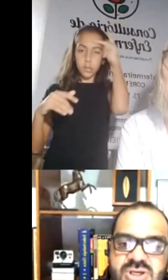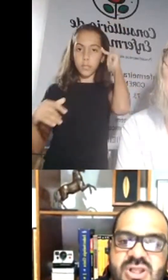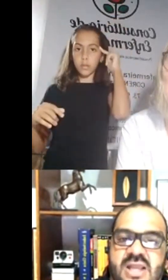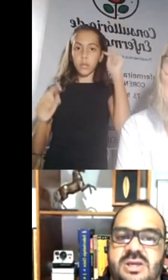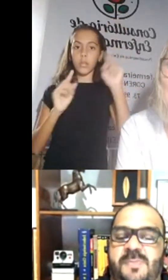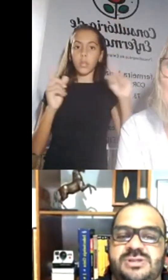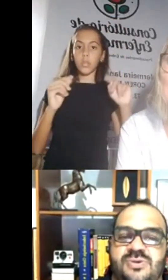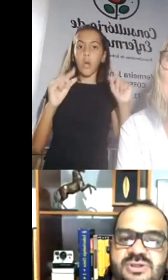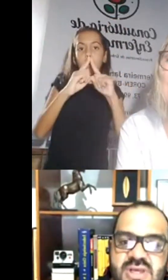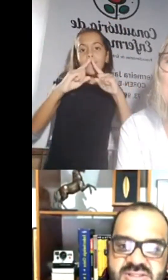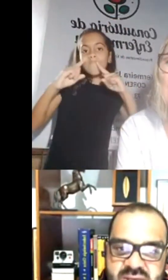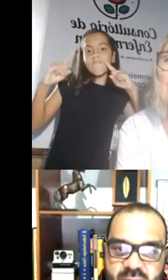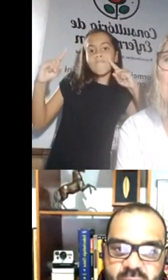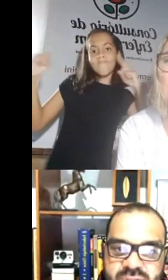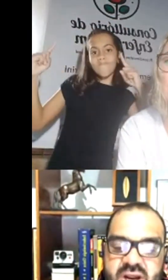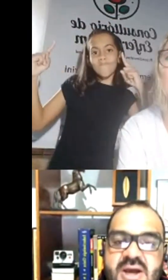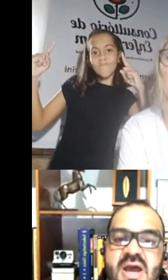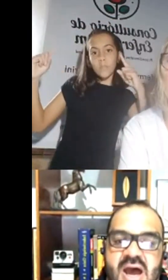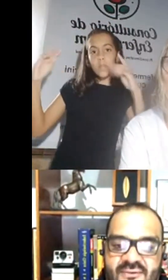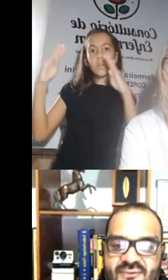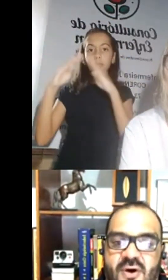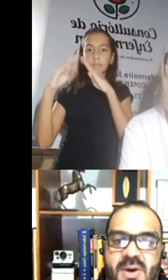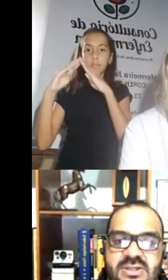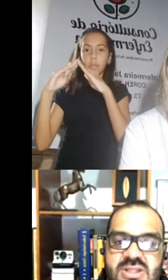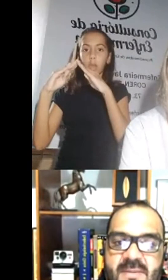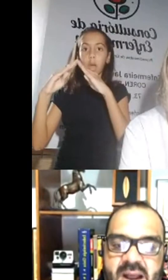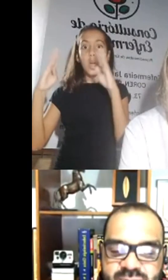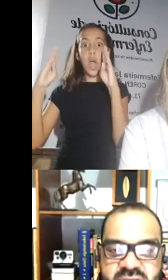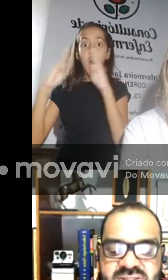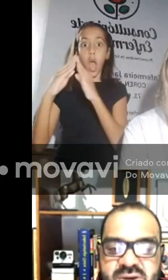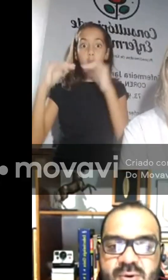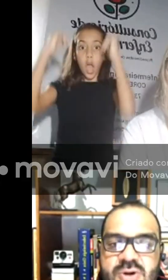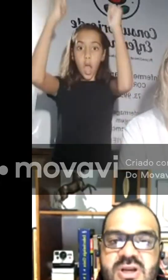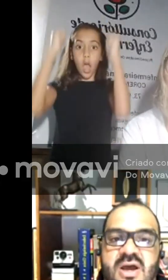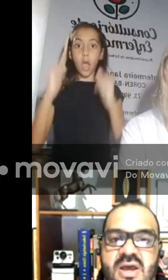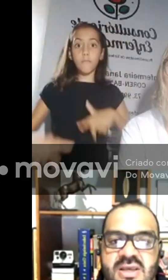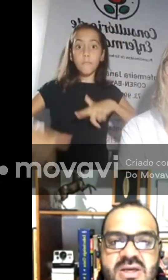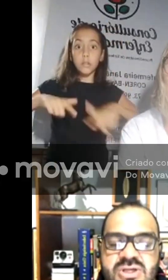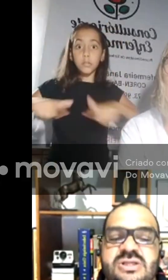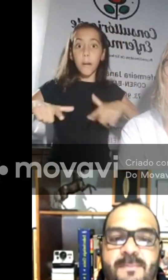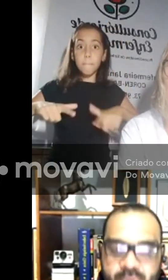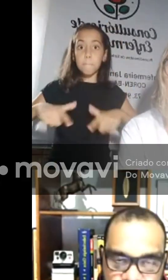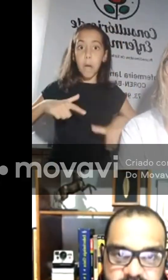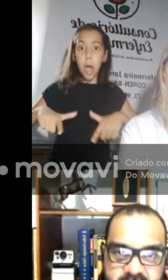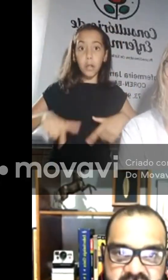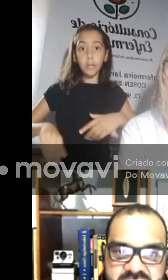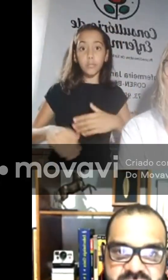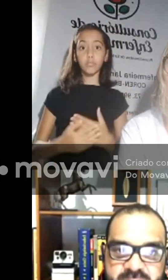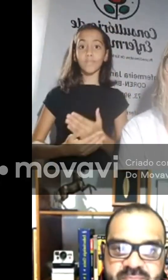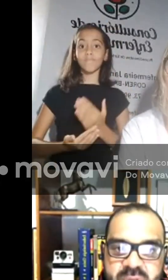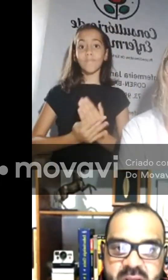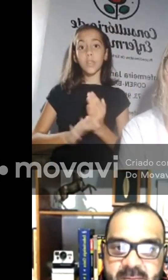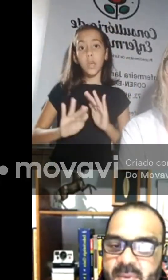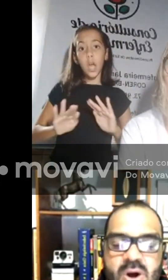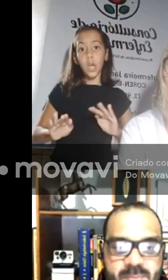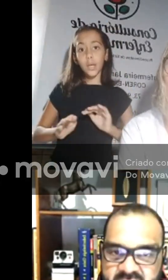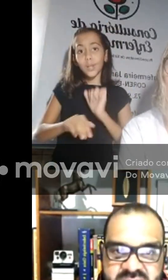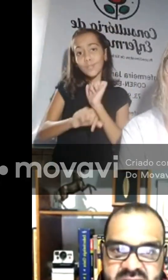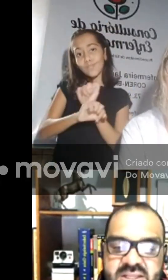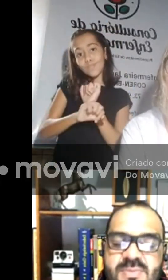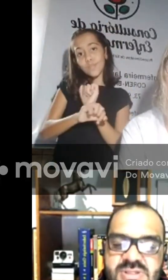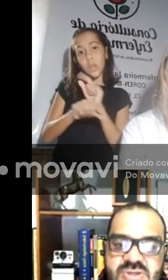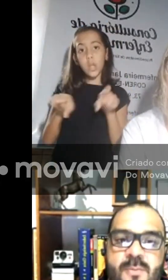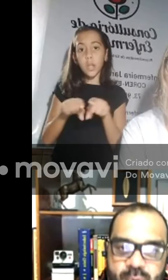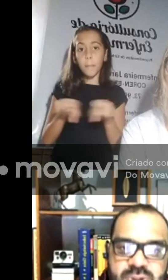a quantidade de pessoas tem que ser outra, a forma de trabalho tem que ser outra, e a gente está pronto para isso. Boa parte